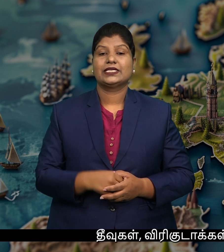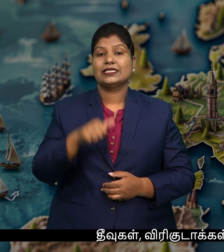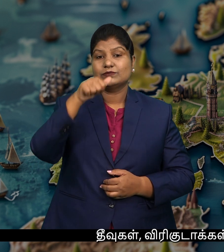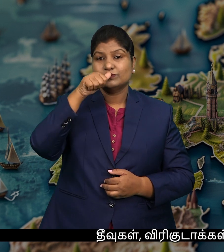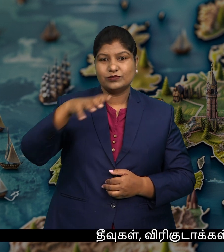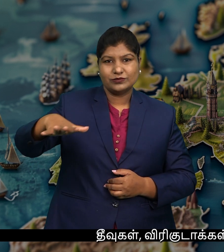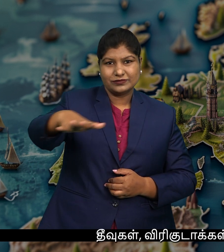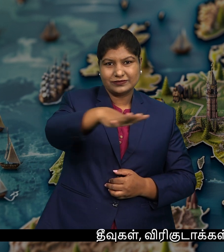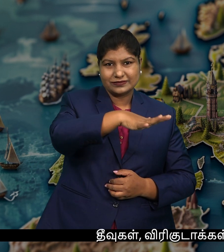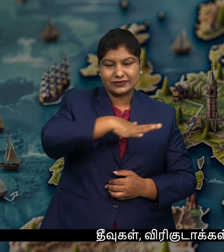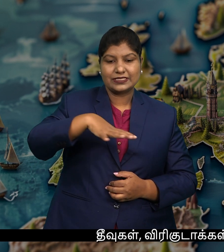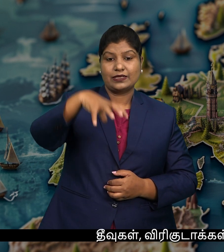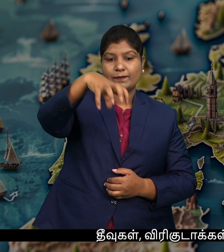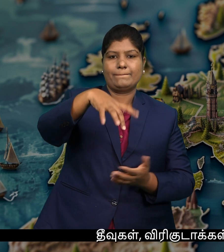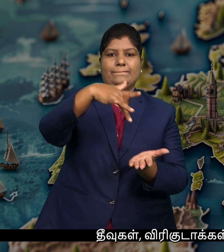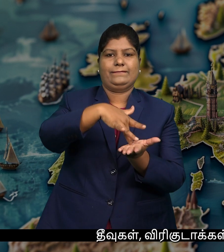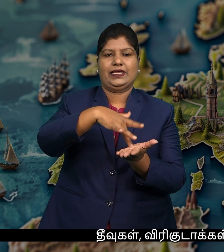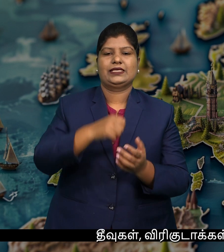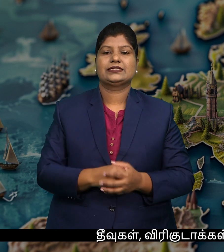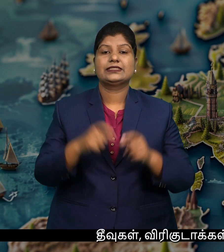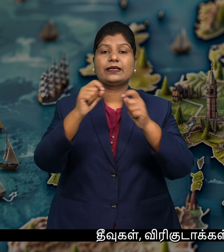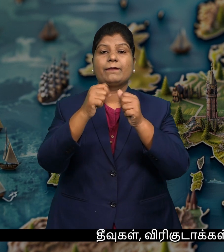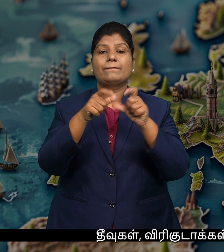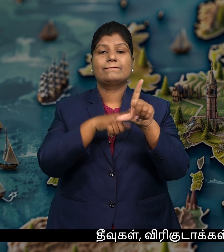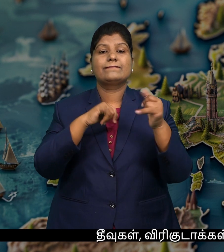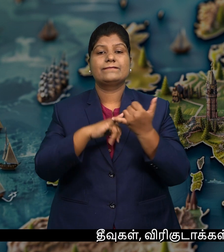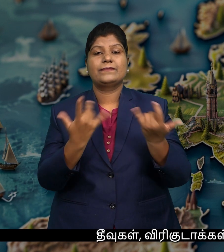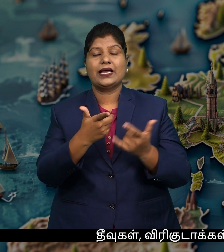தீவுகள், விரிகுடாக்கள் மற்றும் வளைகுடாக்கள்.